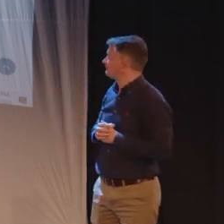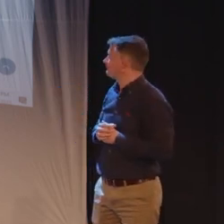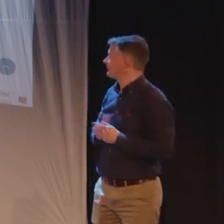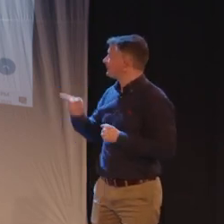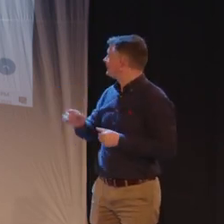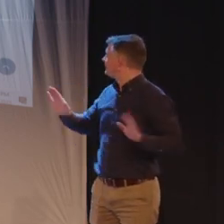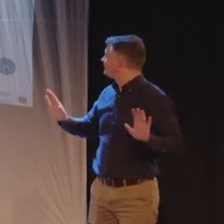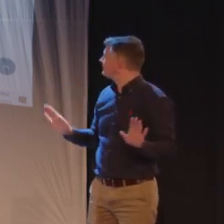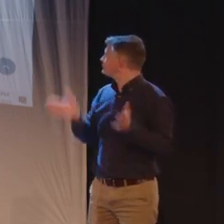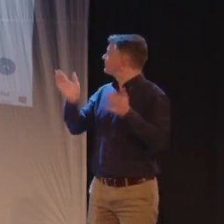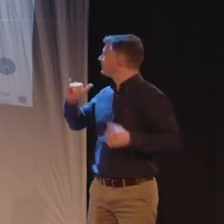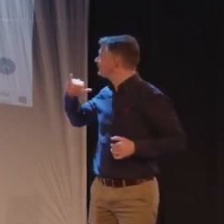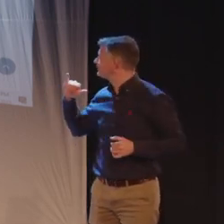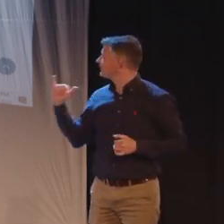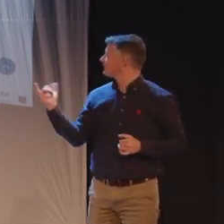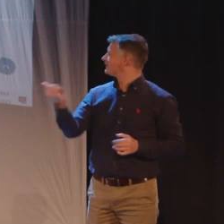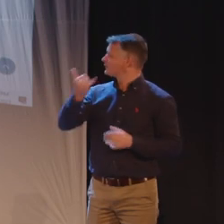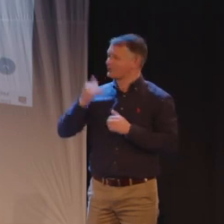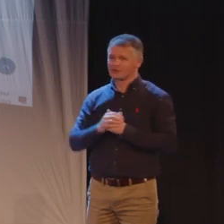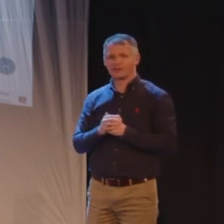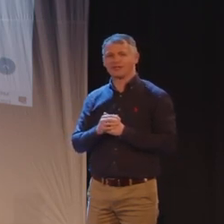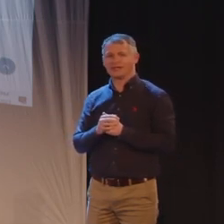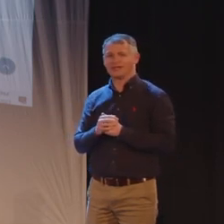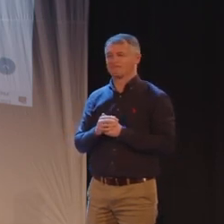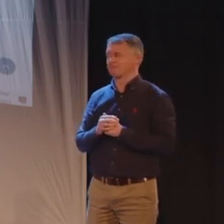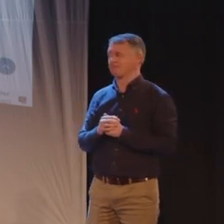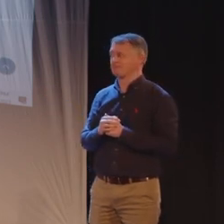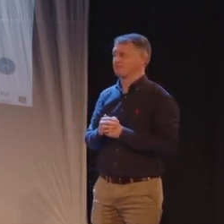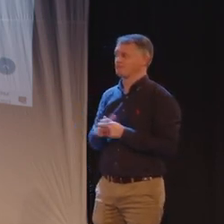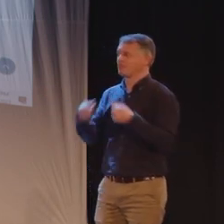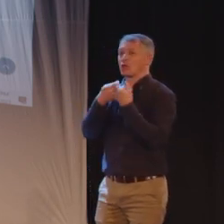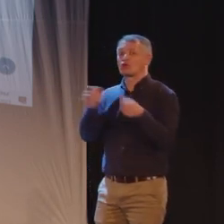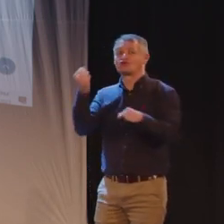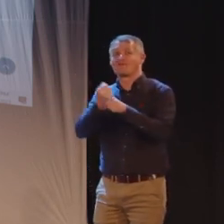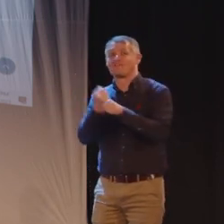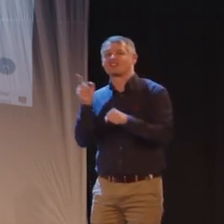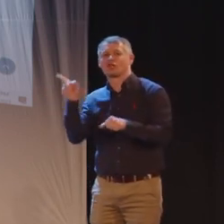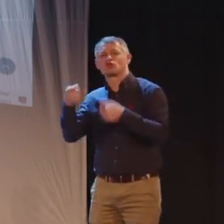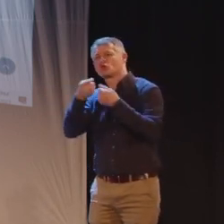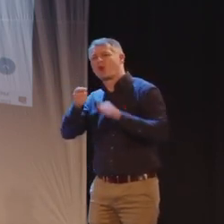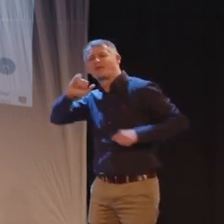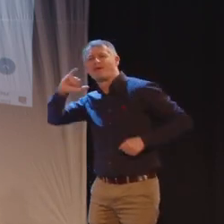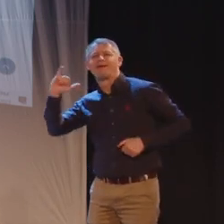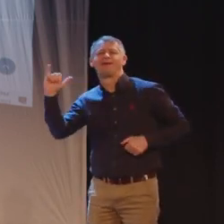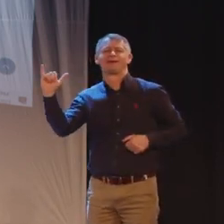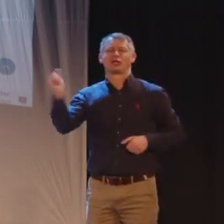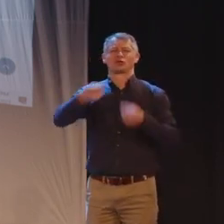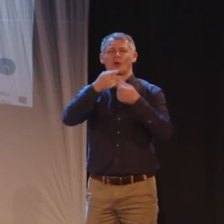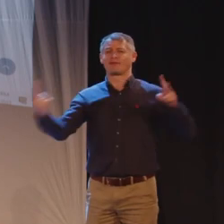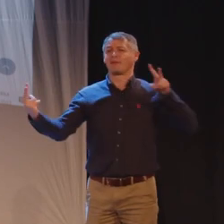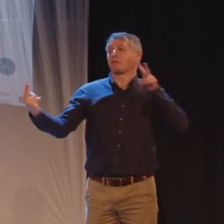El pornește într-o călătorie inițiatică, tot ce face, toate aventurile lui, toate